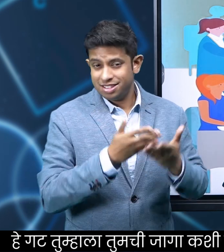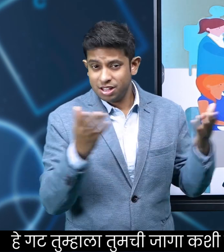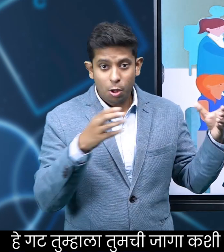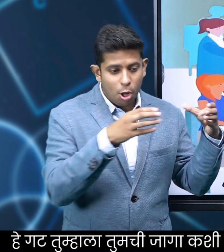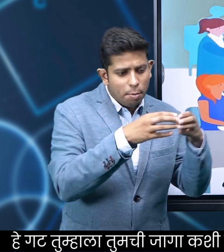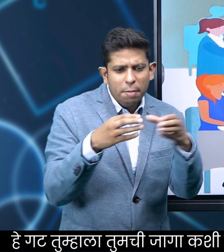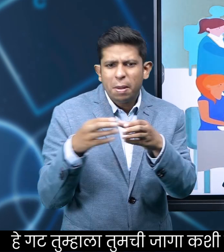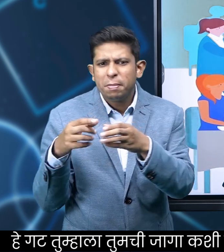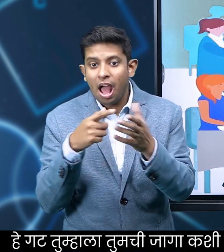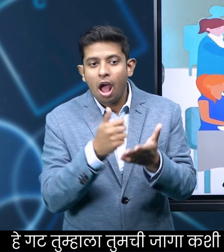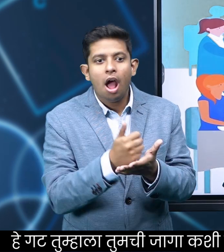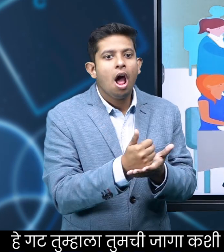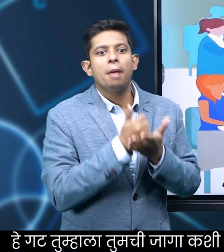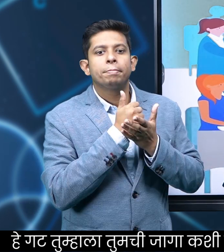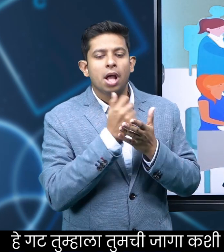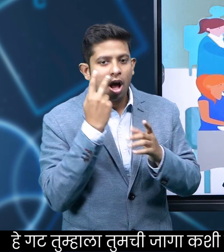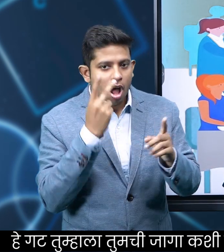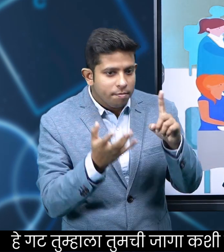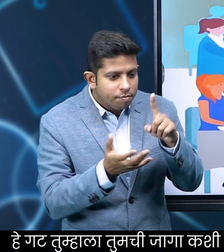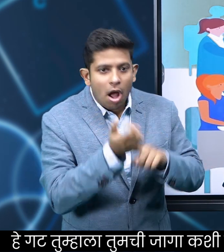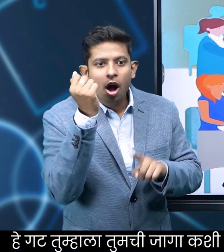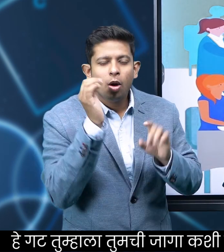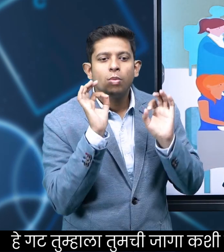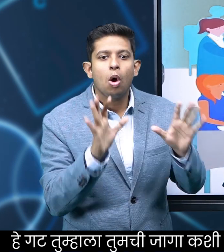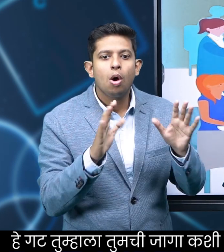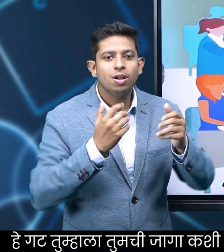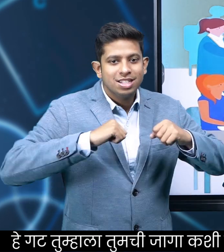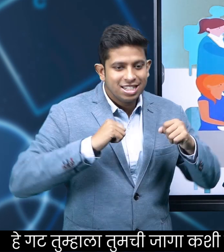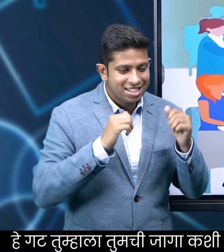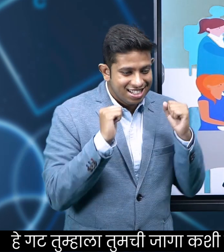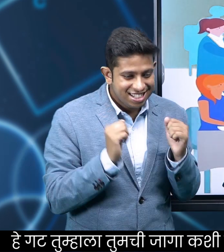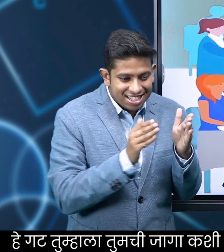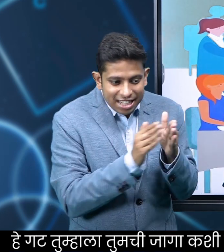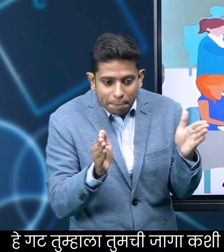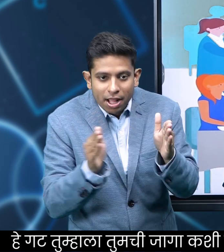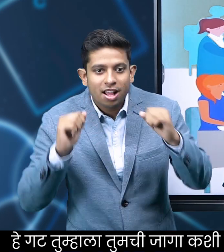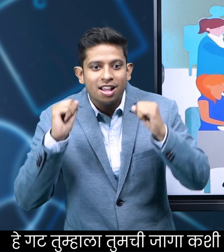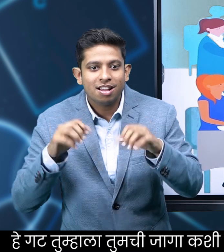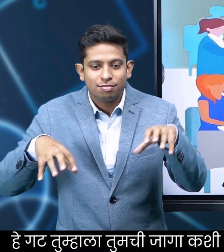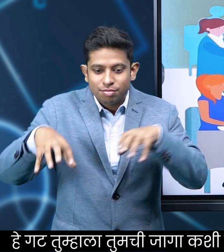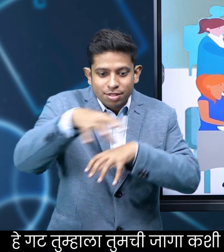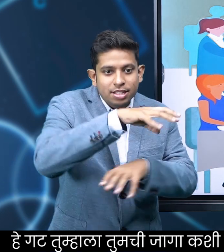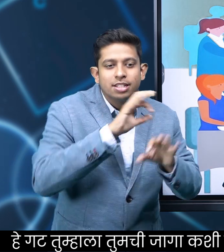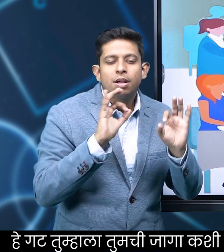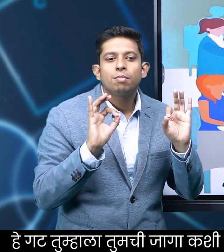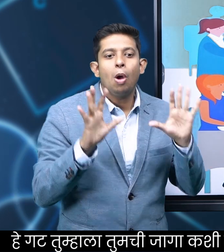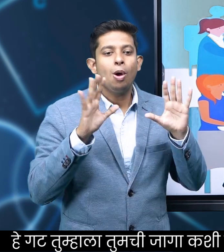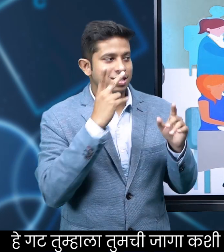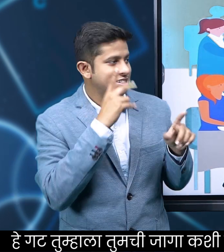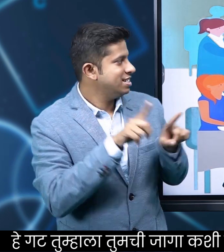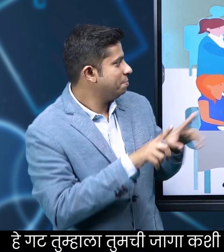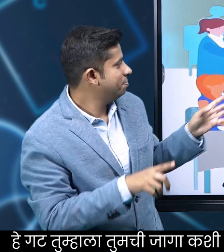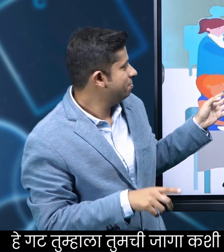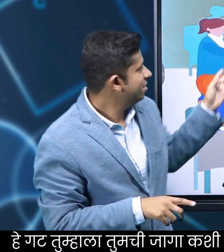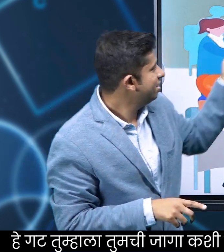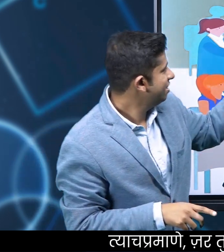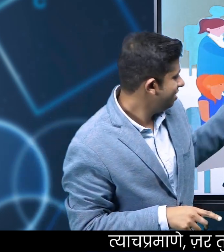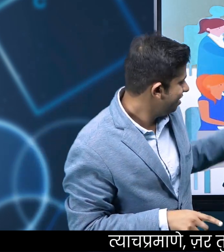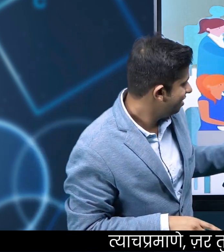हे गट तुम्हाला तुमची जागा कशी सर्वोत्तम प्रकारे सजवायची आहे हे शोधण्यास मदत करतात.